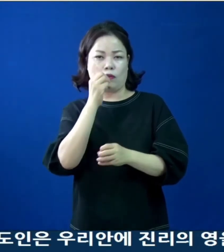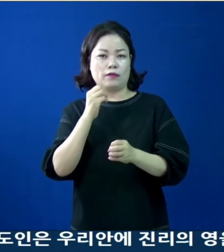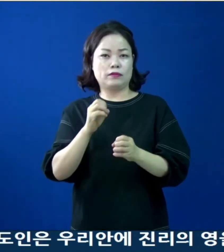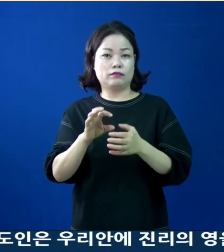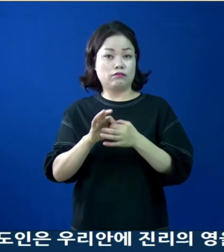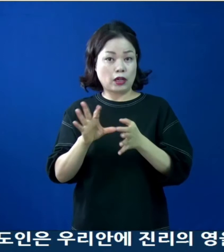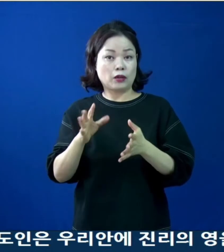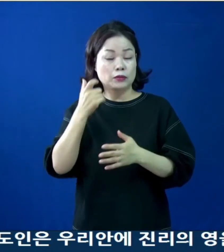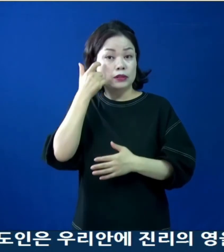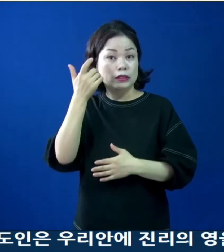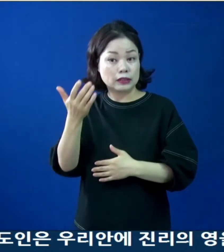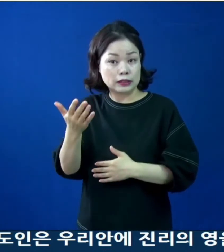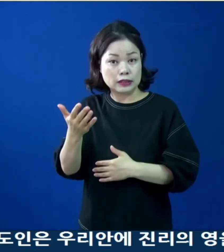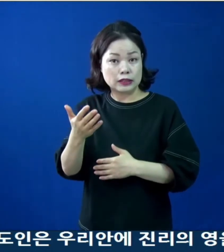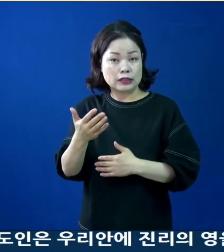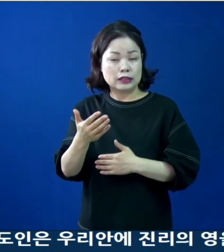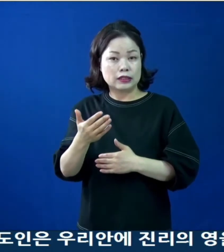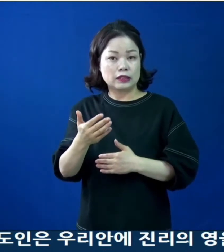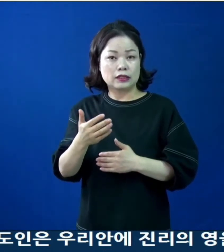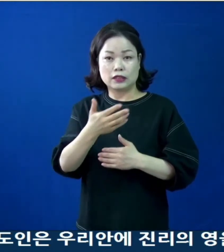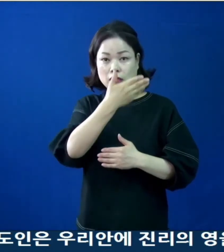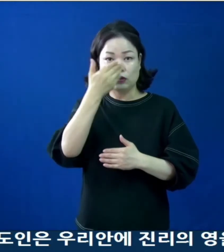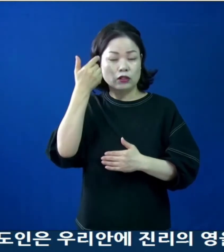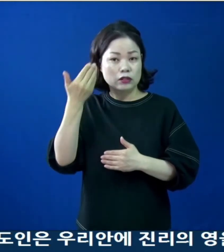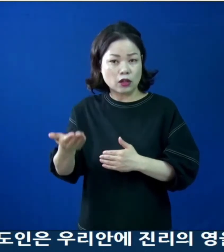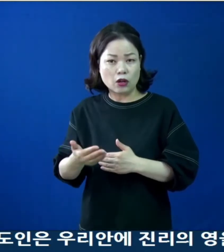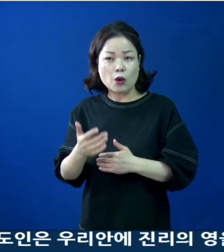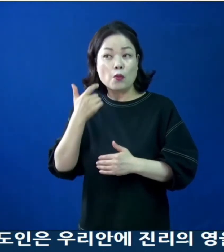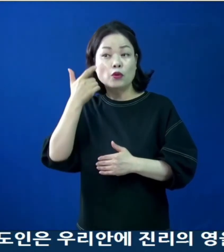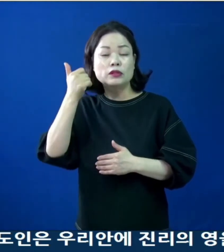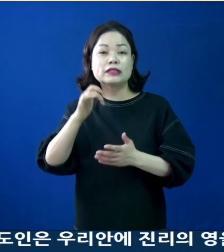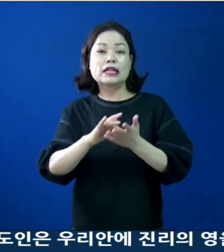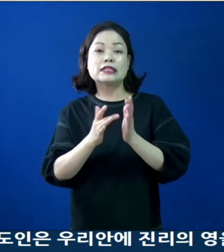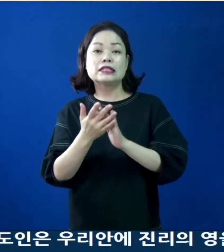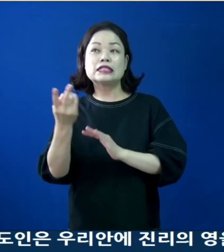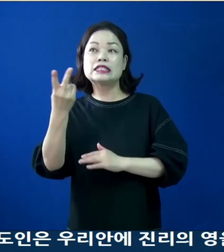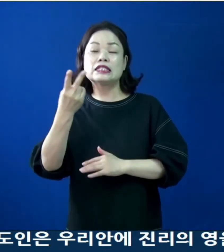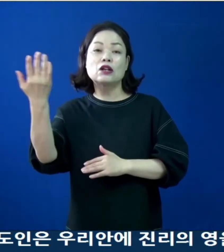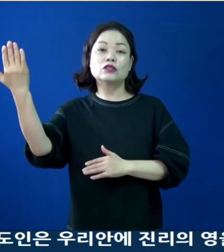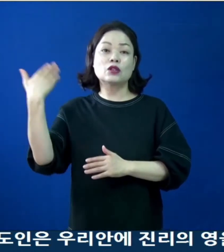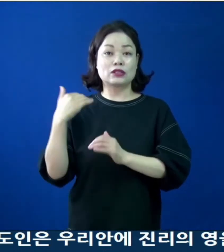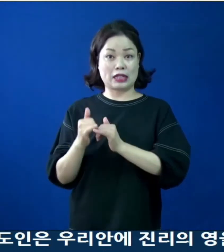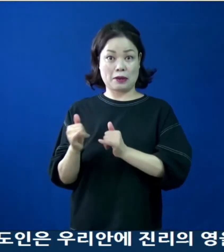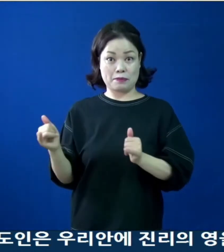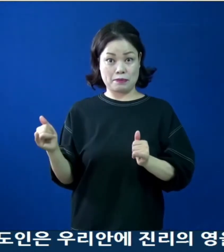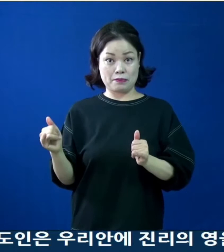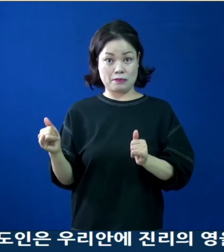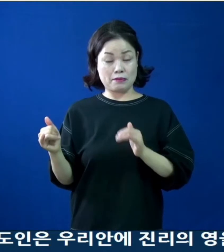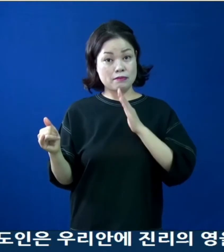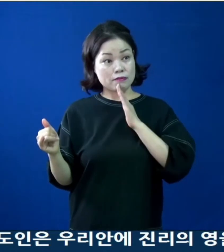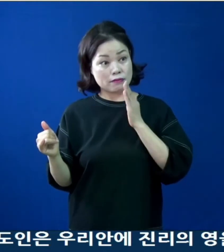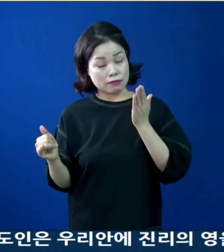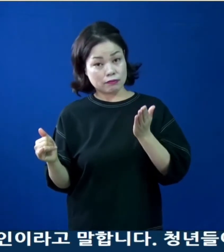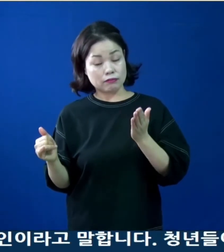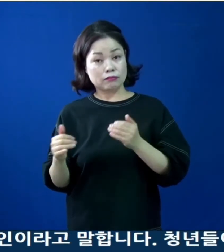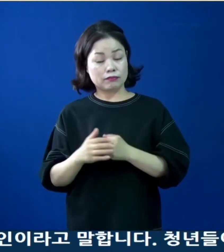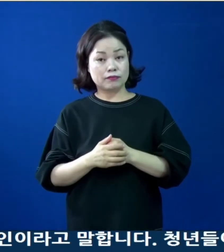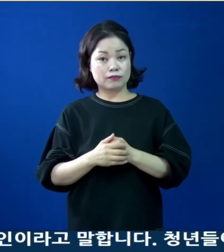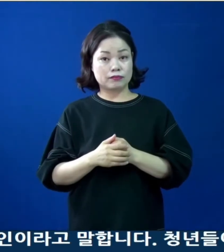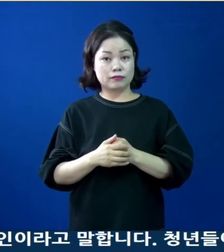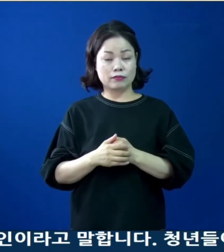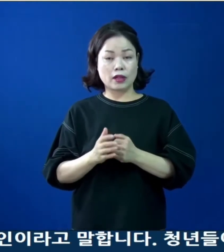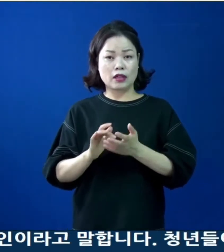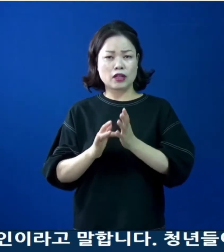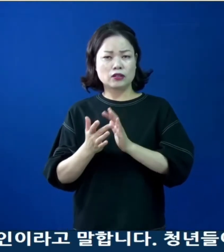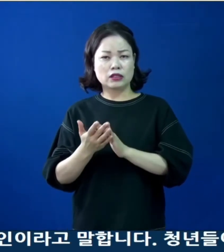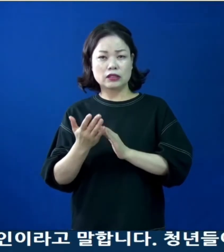해보십시오. 청년들이 이런 질문합니다. 목사님, 예수님은 2000년 전 사람이죠? 맞지.